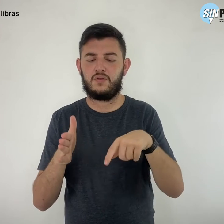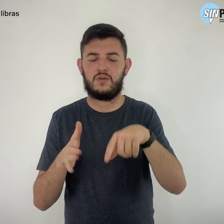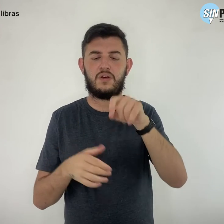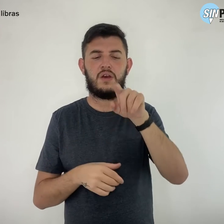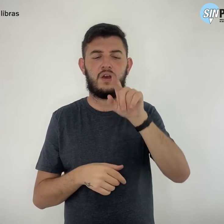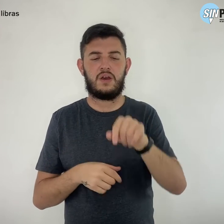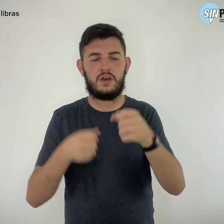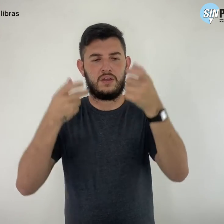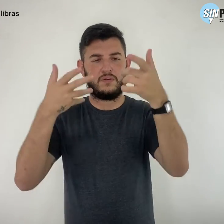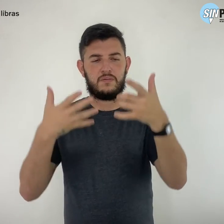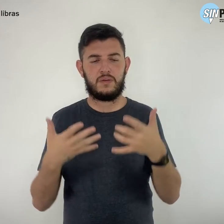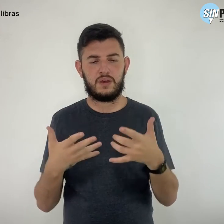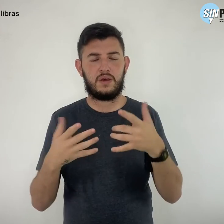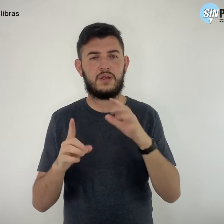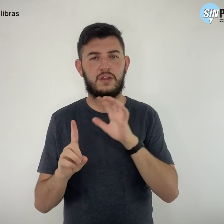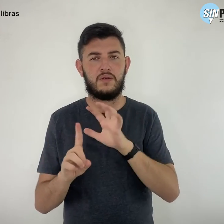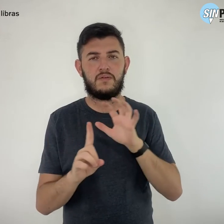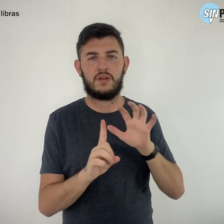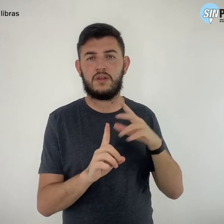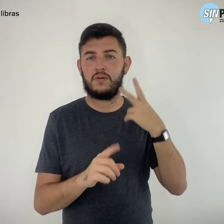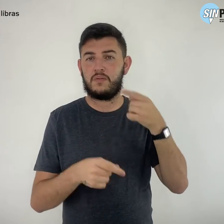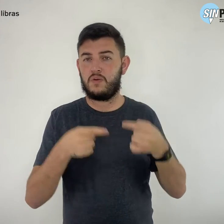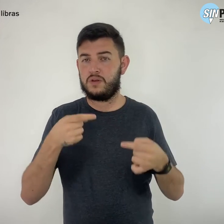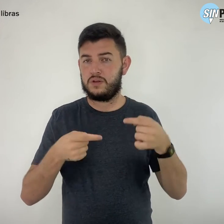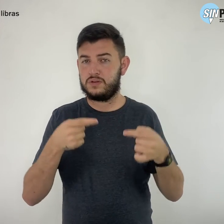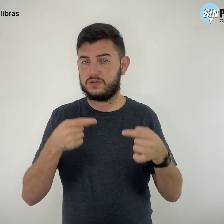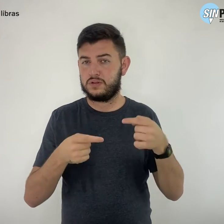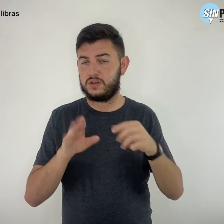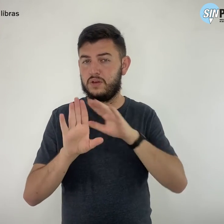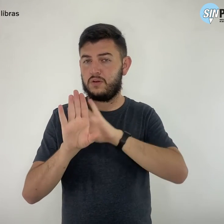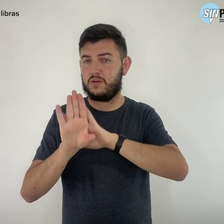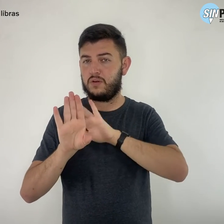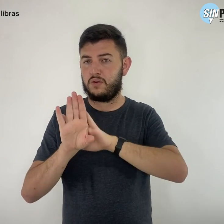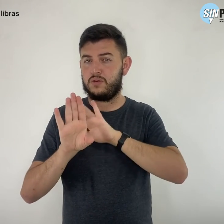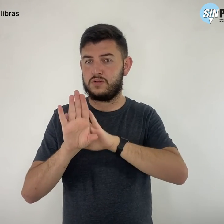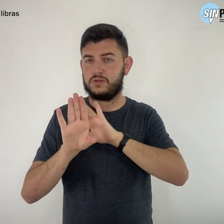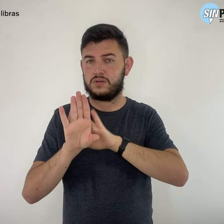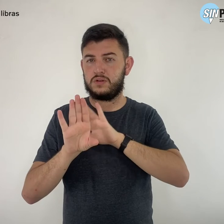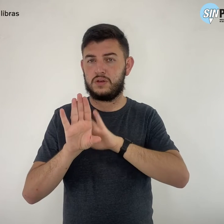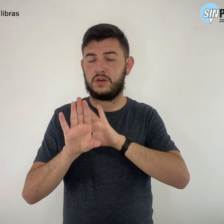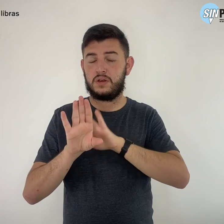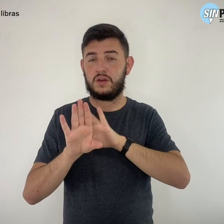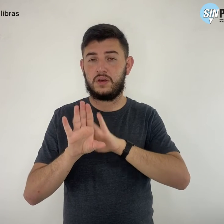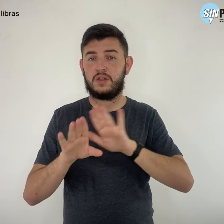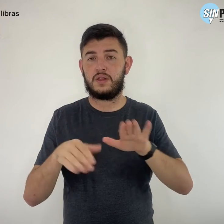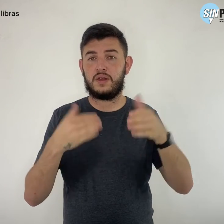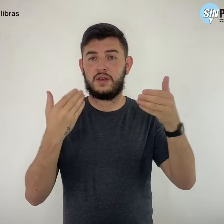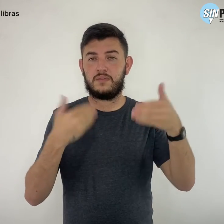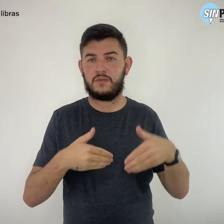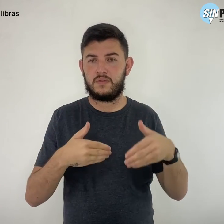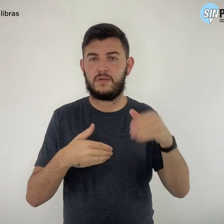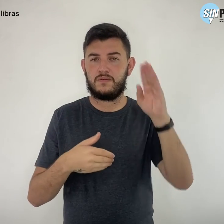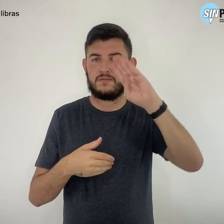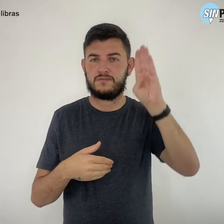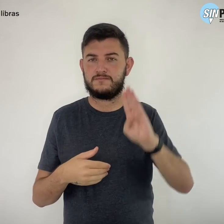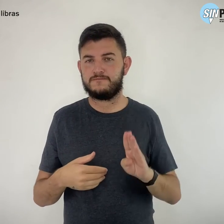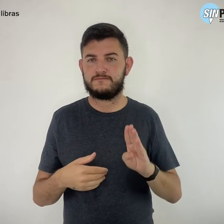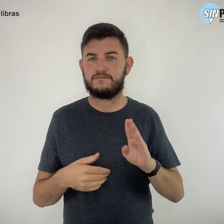interferência político-ideológica fundamentalista no Exame Nacional do Ensino Médio, que